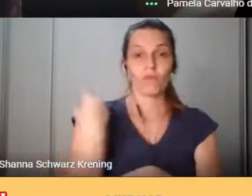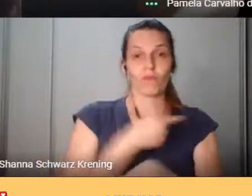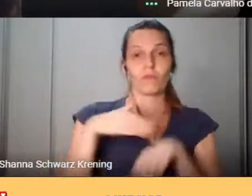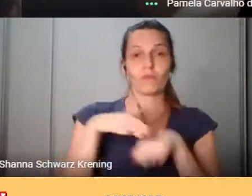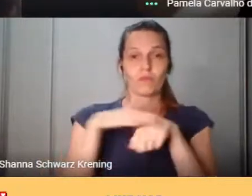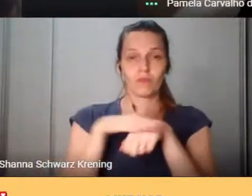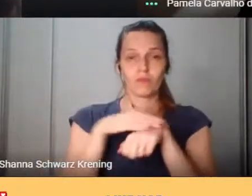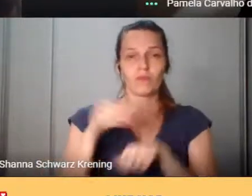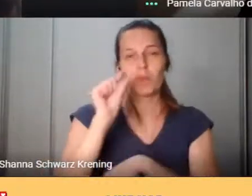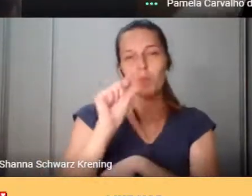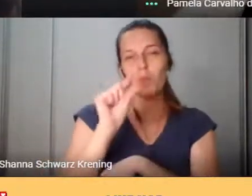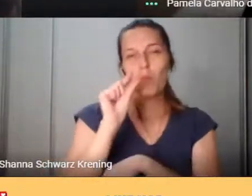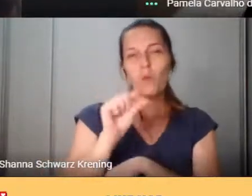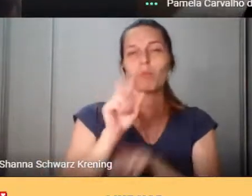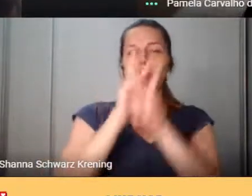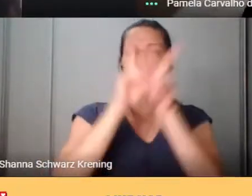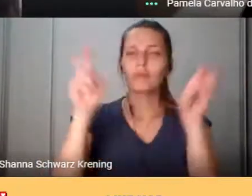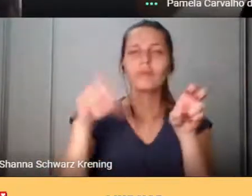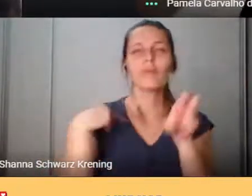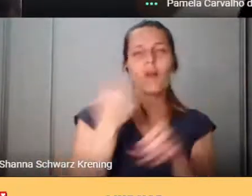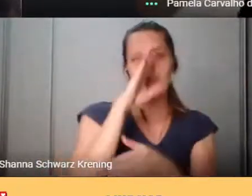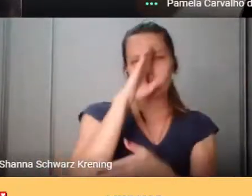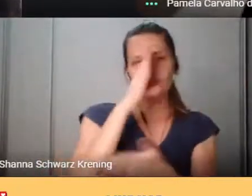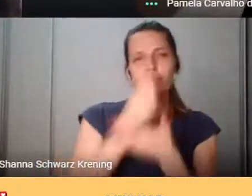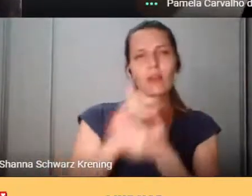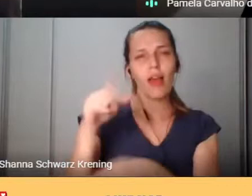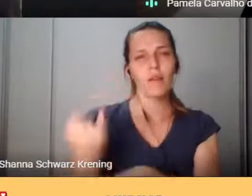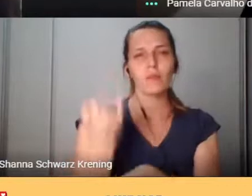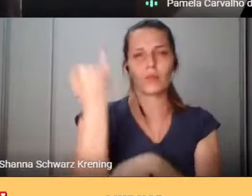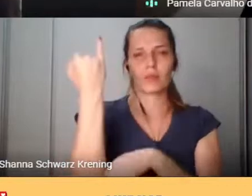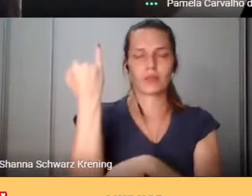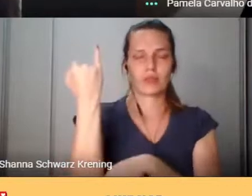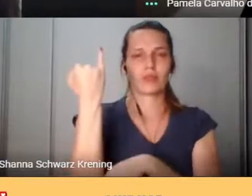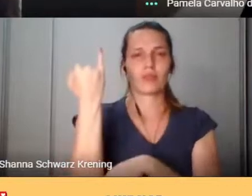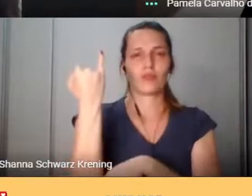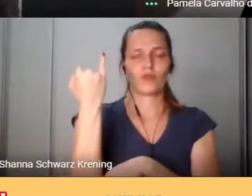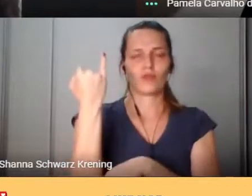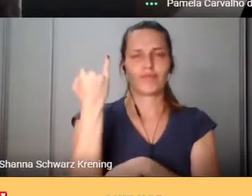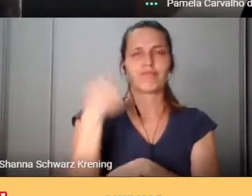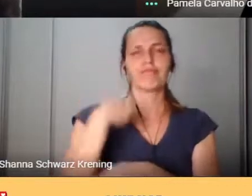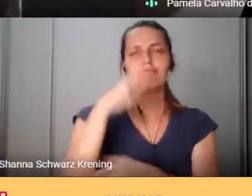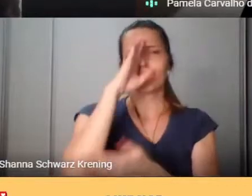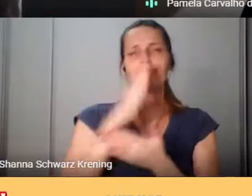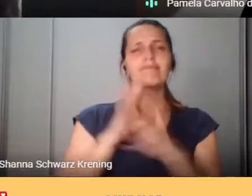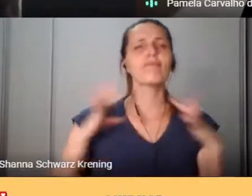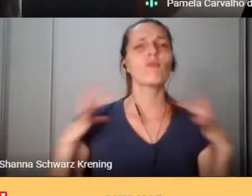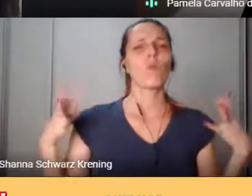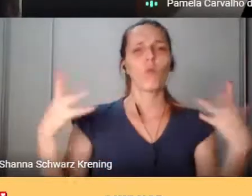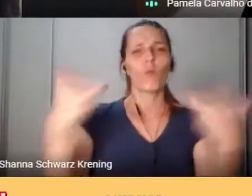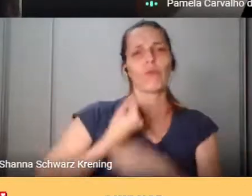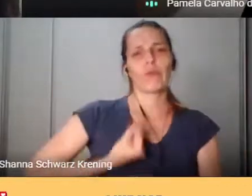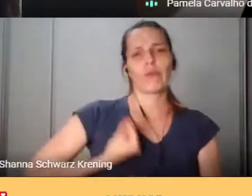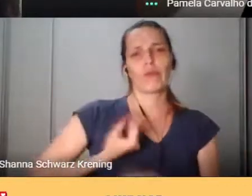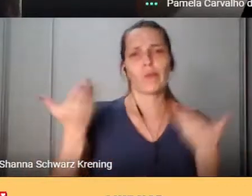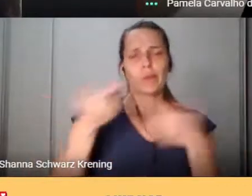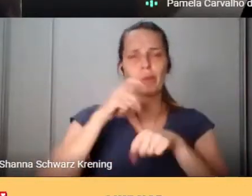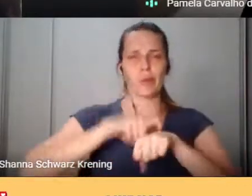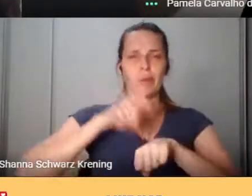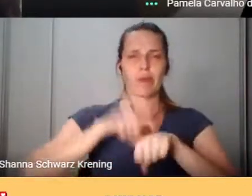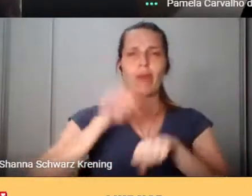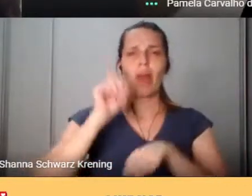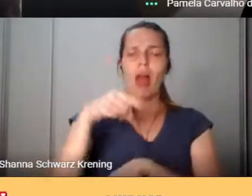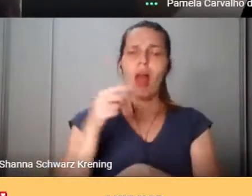você sobre um assunto que nós acreditamos que é bem importante, assim, que eu acho que todos nós estamos vivendo nesse momento, né? Que é bom o uso